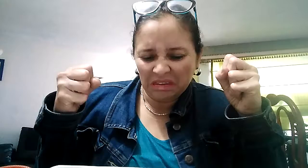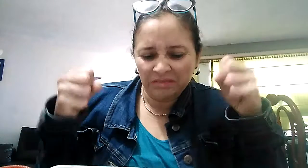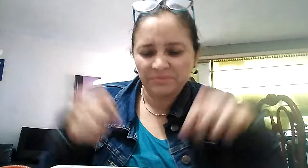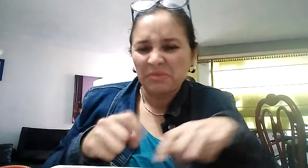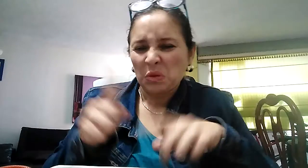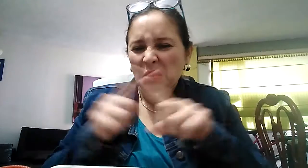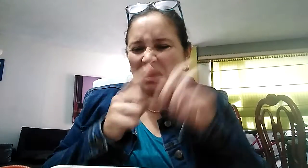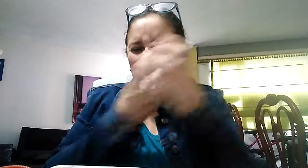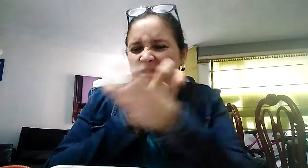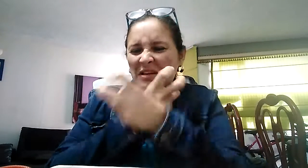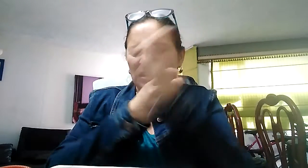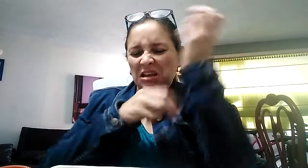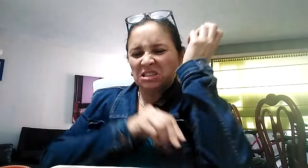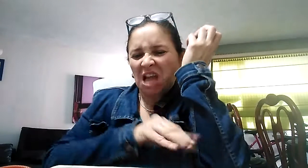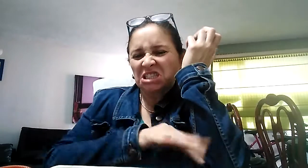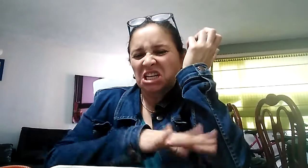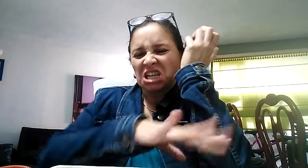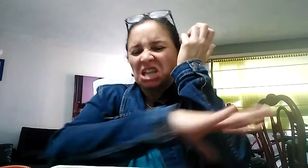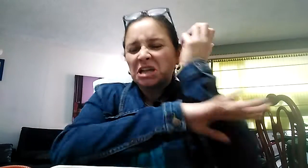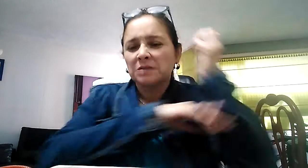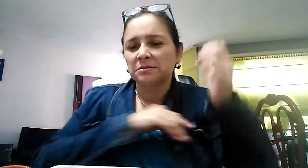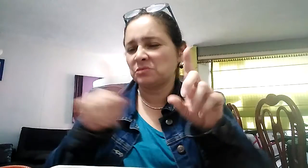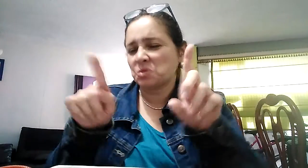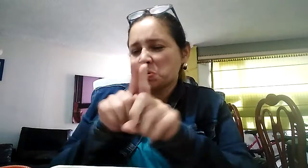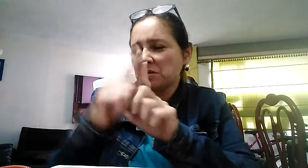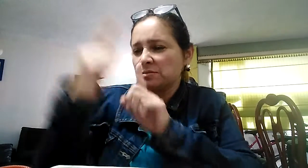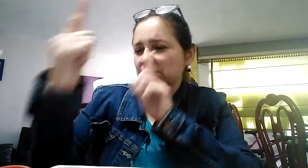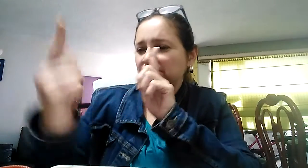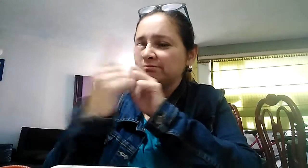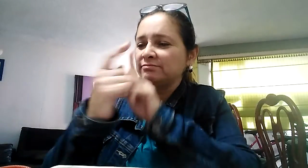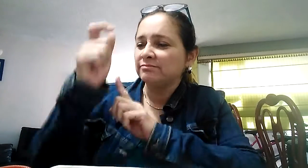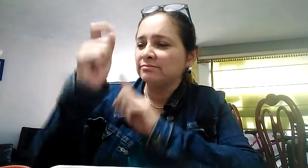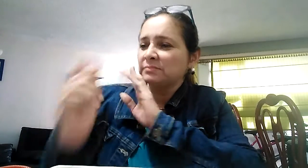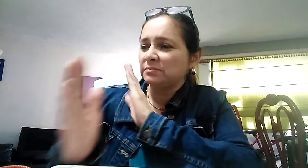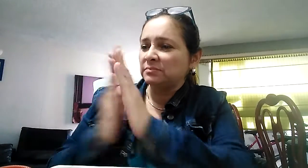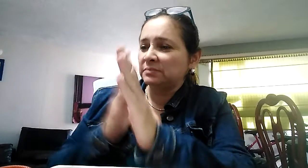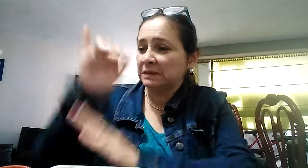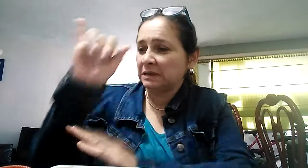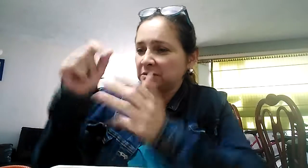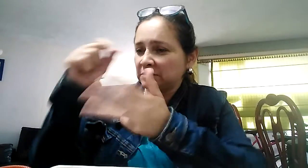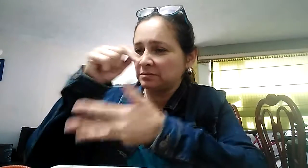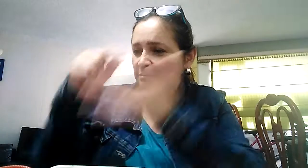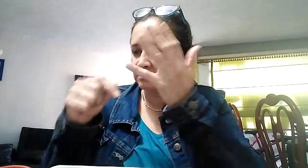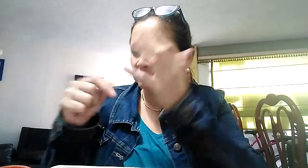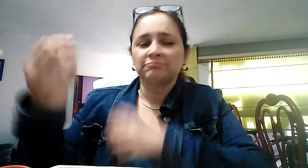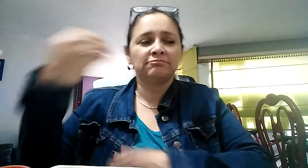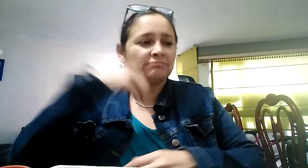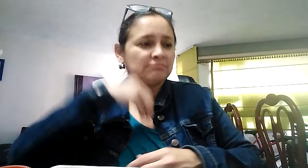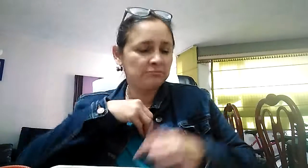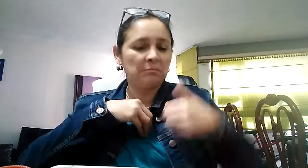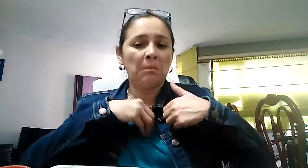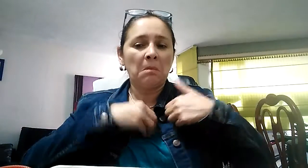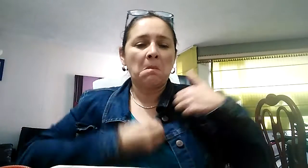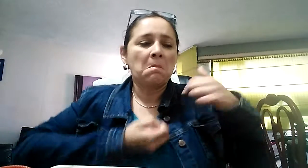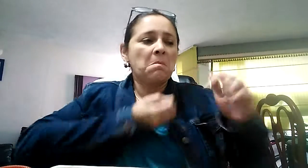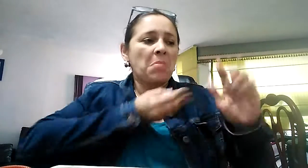graciosa. ¿Dicen que mi voz es graciosa? ¡Mi voz no es graciosa! Chico, no te ofendas, pero está graciosa que hicimos un remix tecno con ella. Encantado,